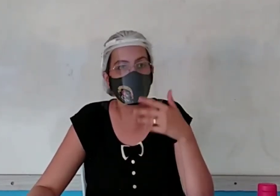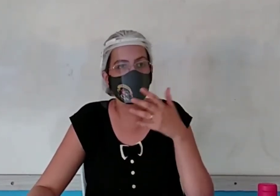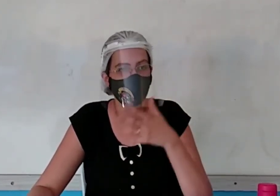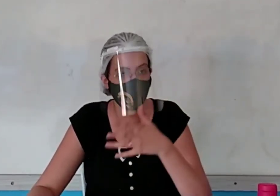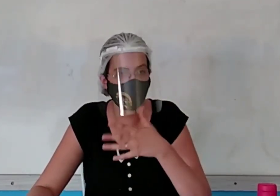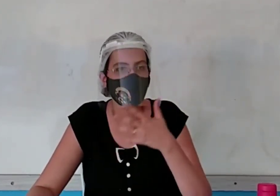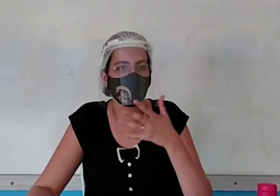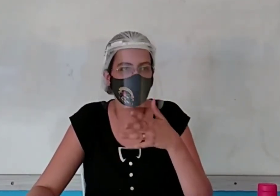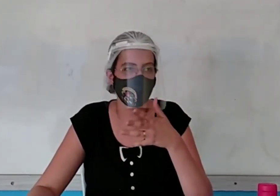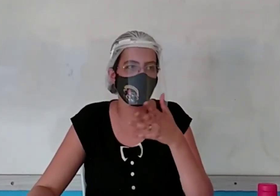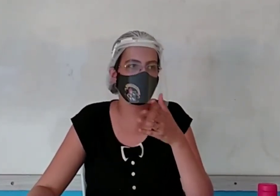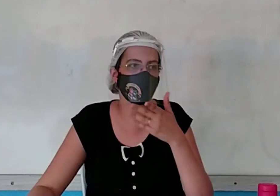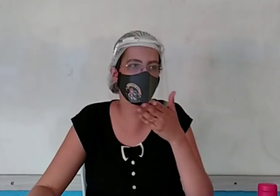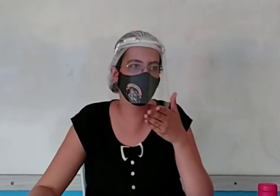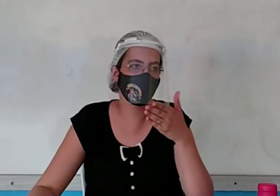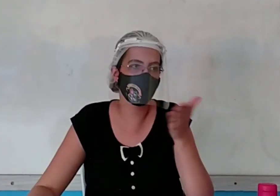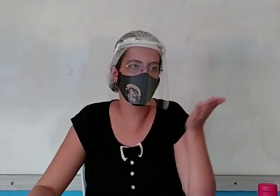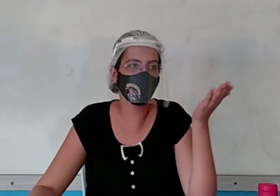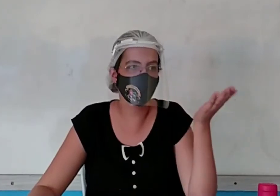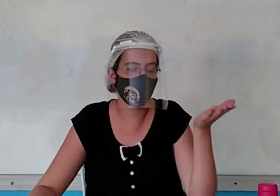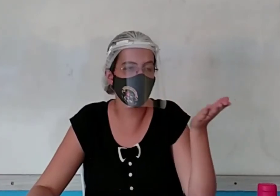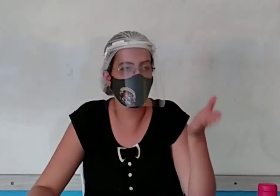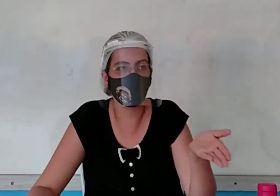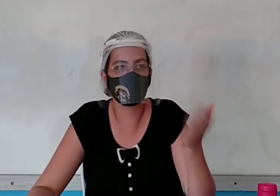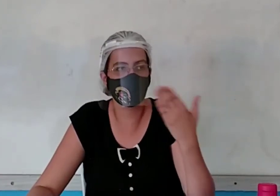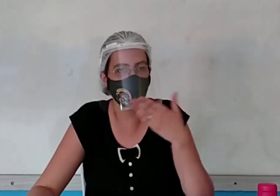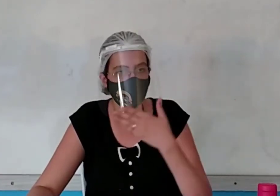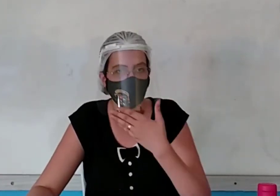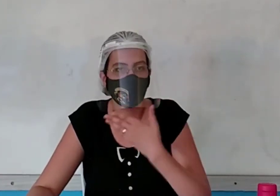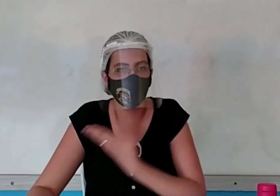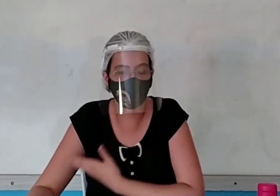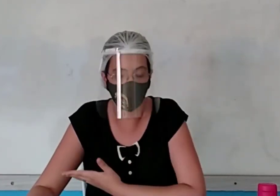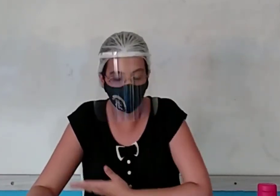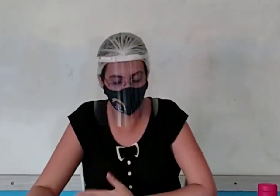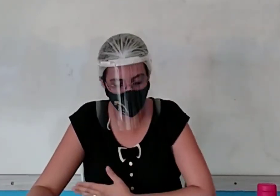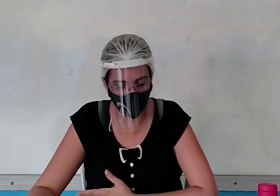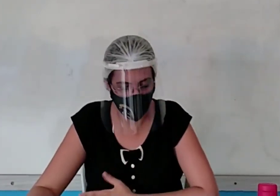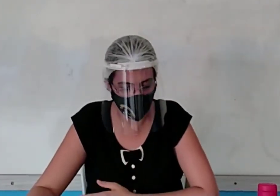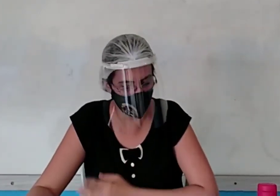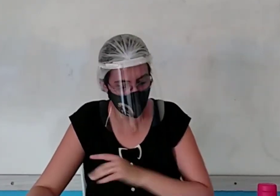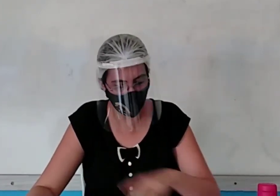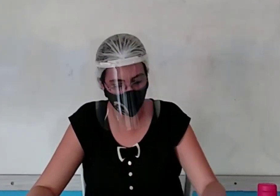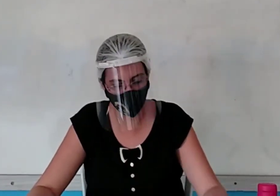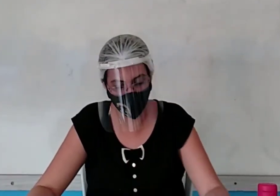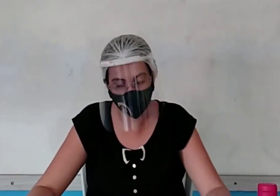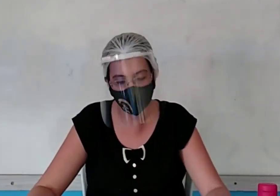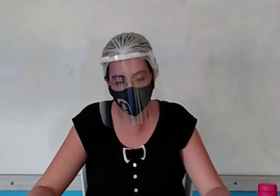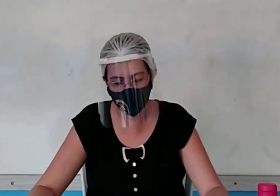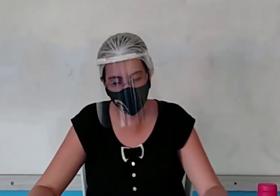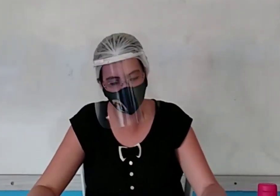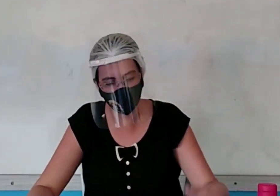pratica essas regras no dia a dia ou não, aí já é uma outra situação. Uma outra questão.